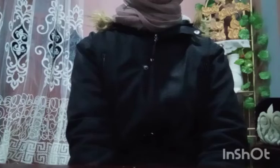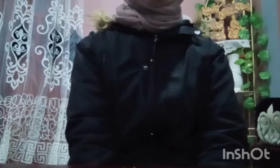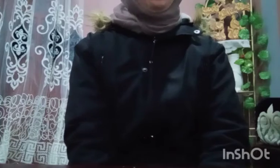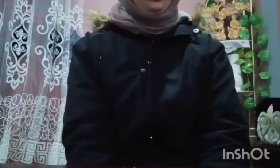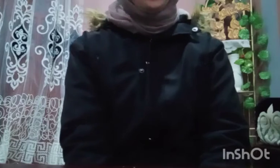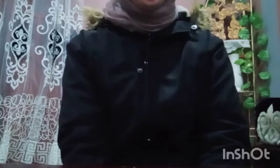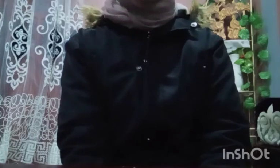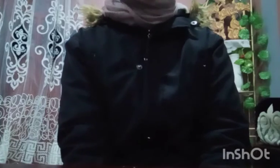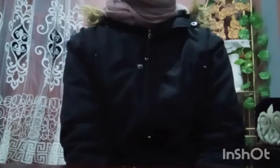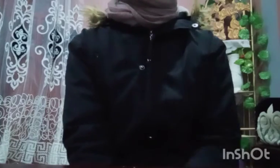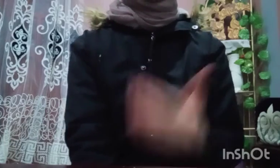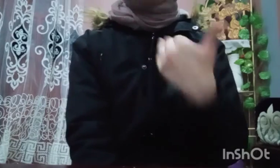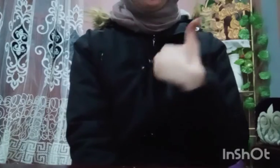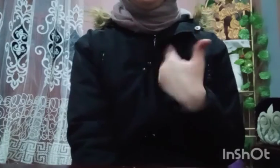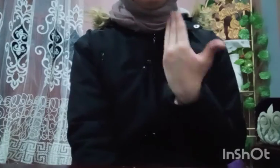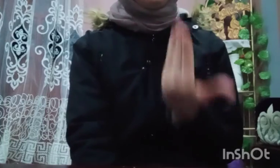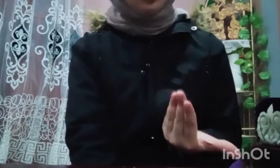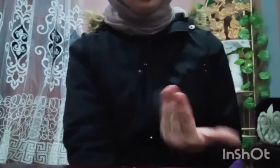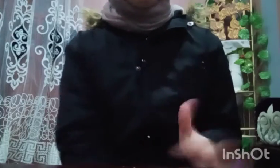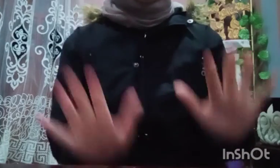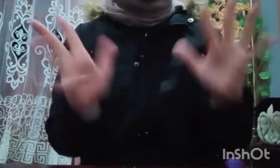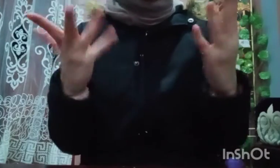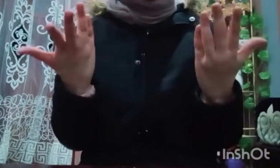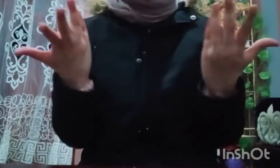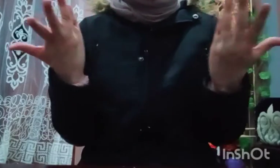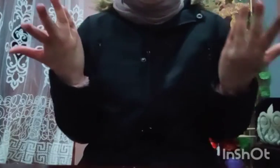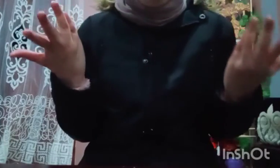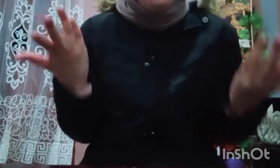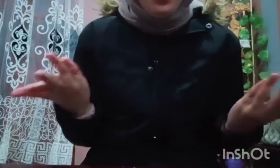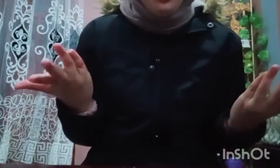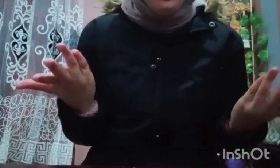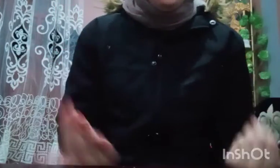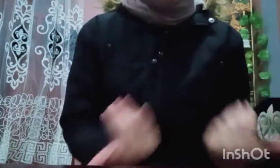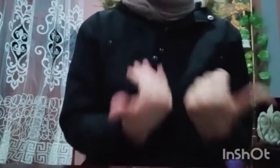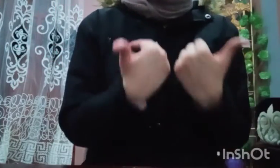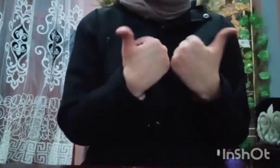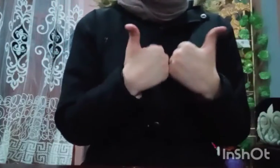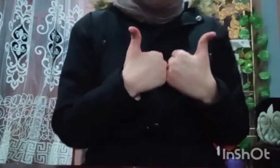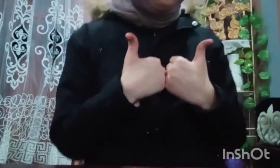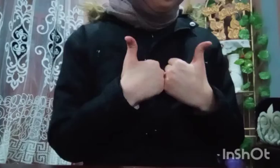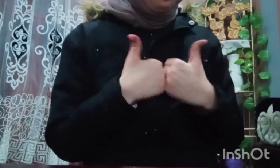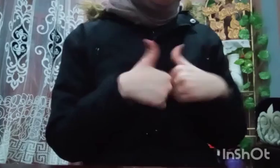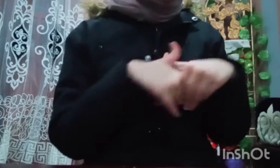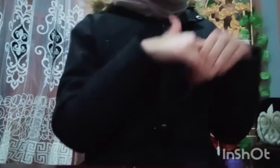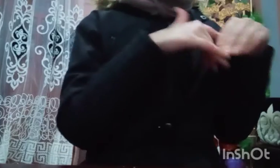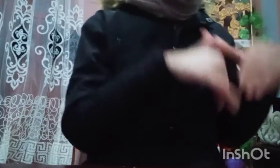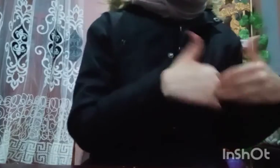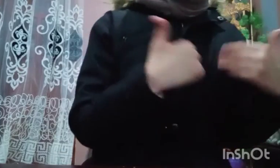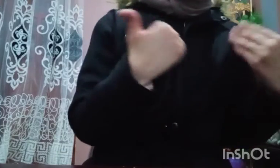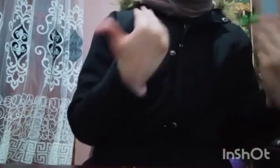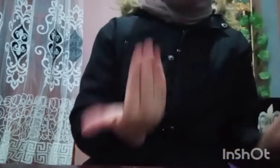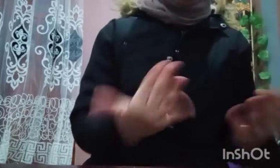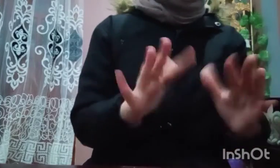معاها مشكل، اصلا انا شخص عادي انسان، شكون انا حتى ما نقعش في المشاكل؟ من